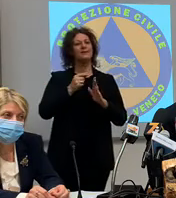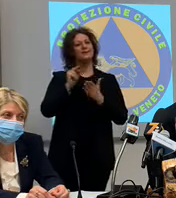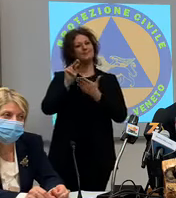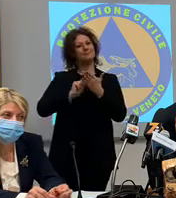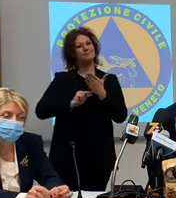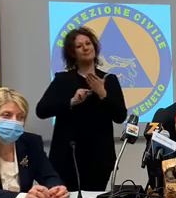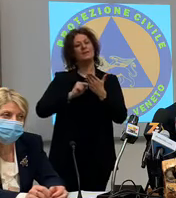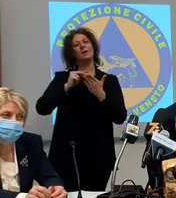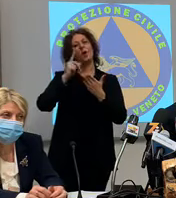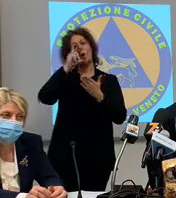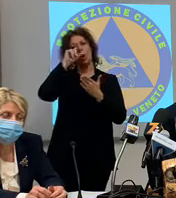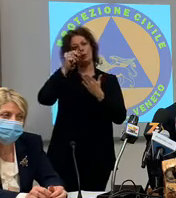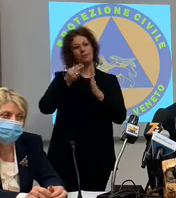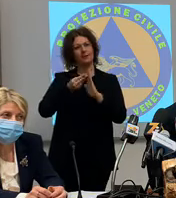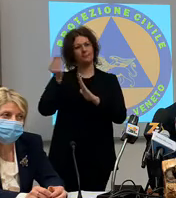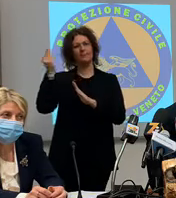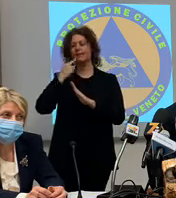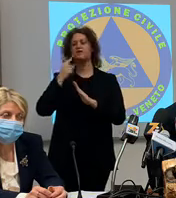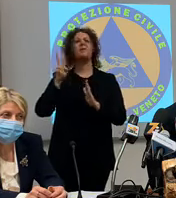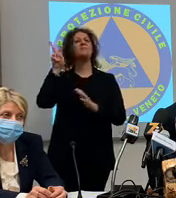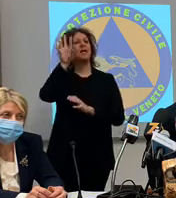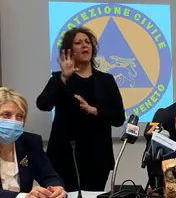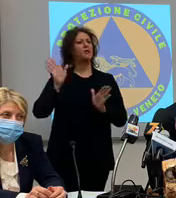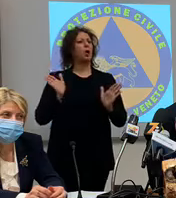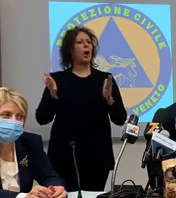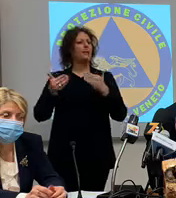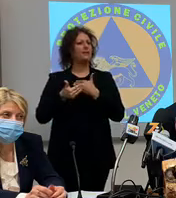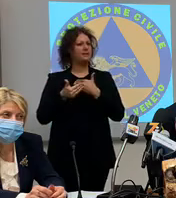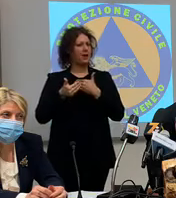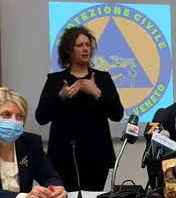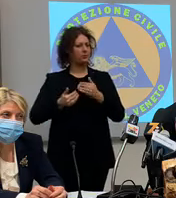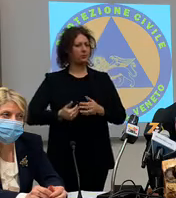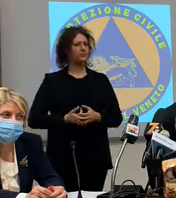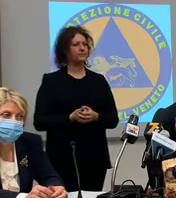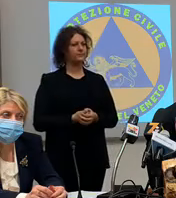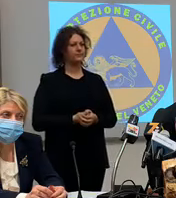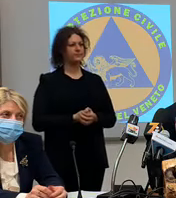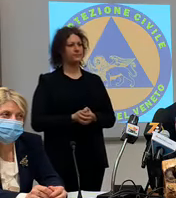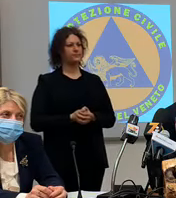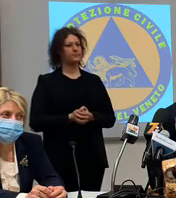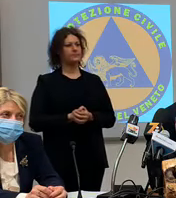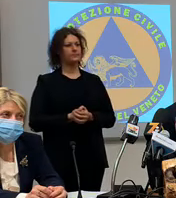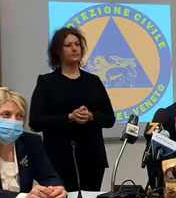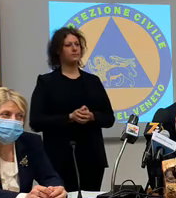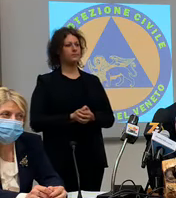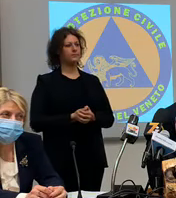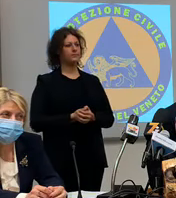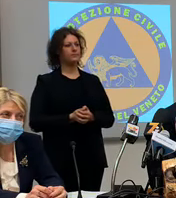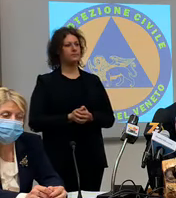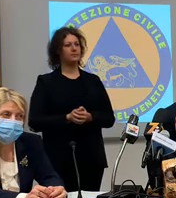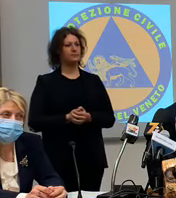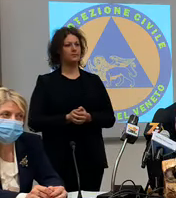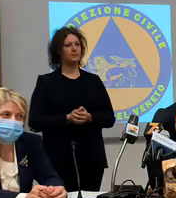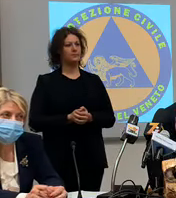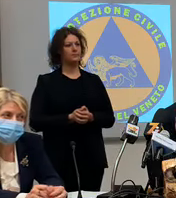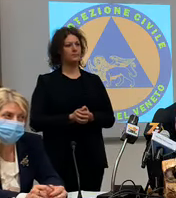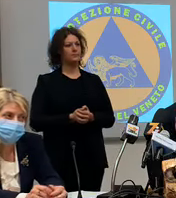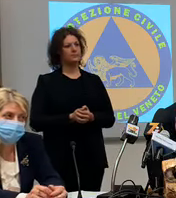Veneto Ecco una domanda proprio un po' Specifica in che modo